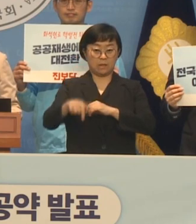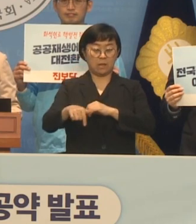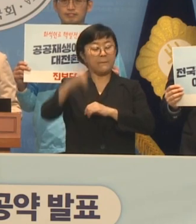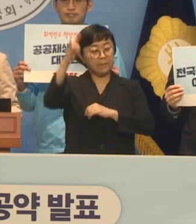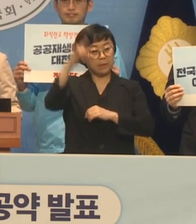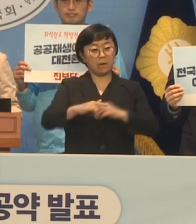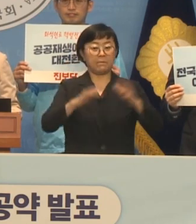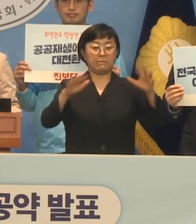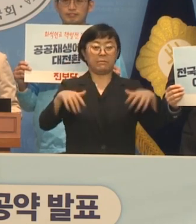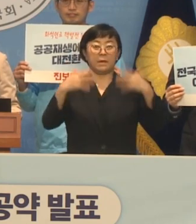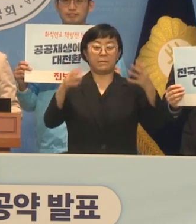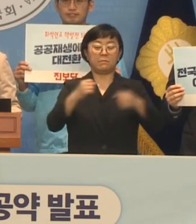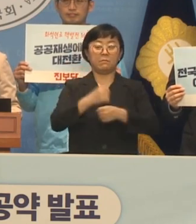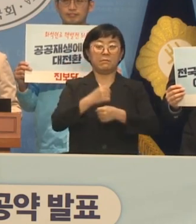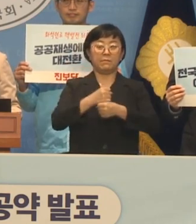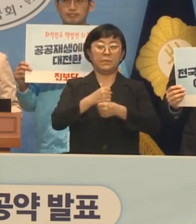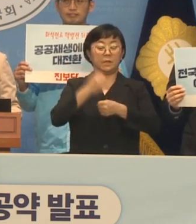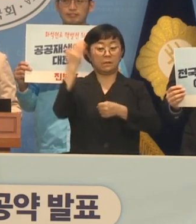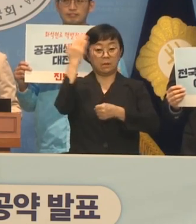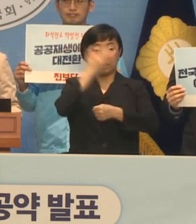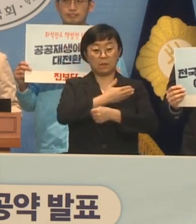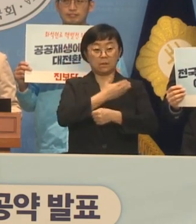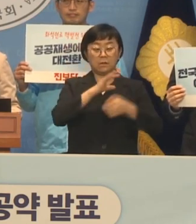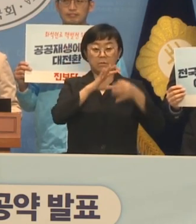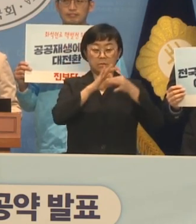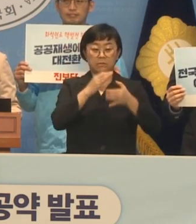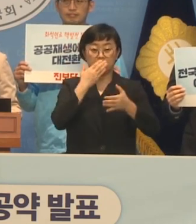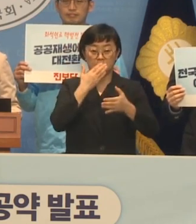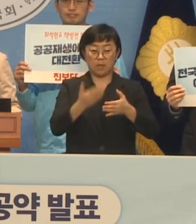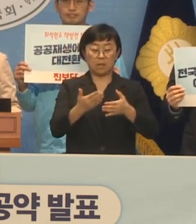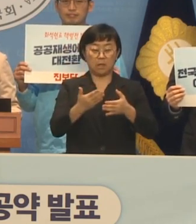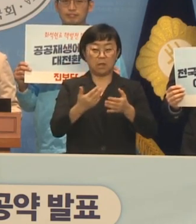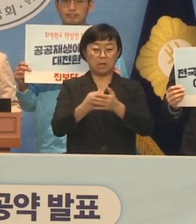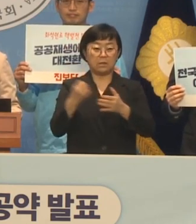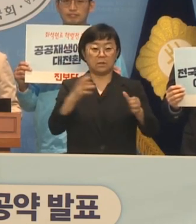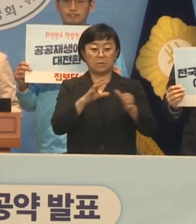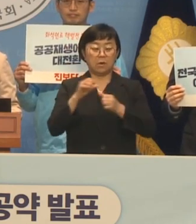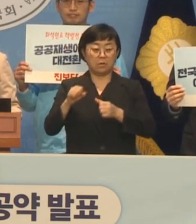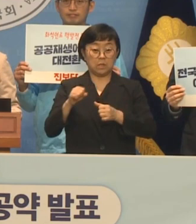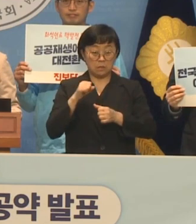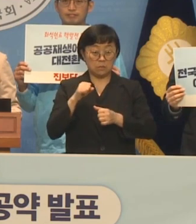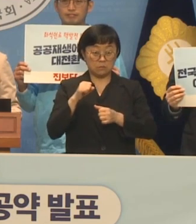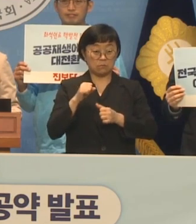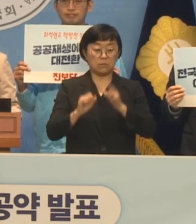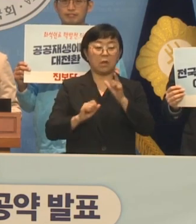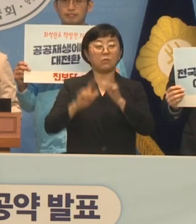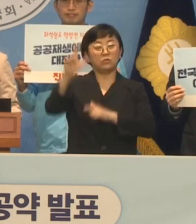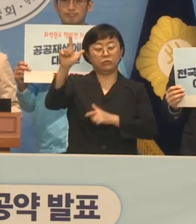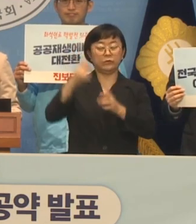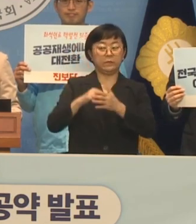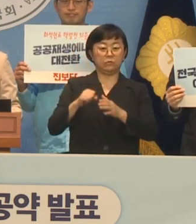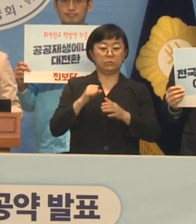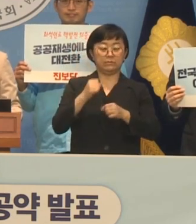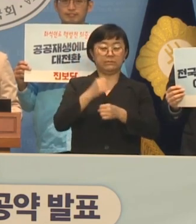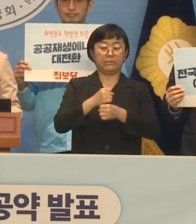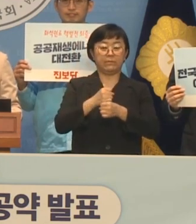햇빛과 바람으로 만든 깨끗하고 지속 가능한 재생에너지를 대세로 만들겠습니다.